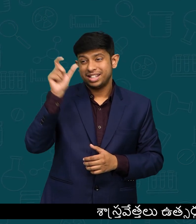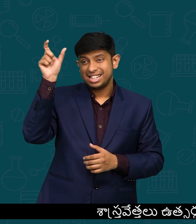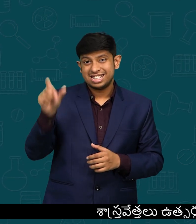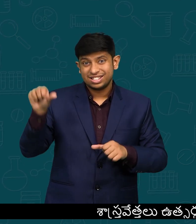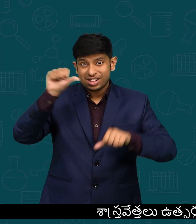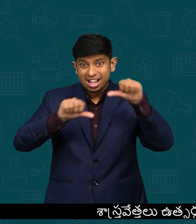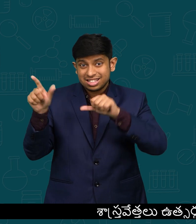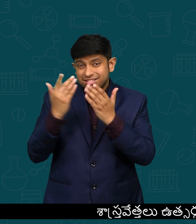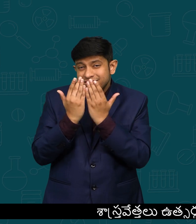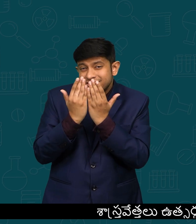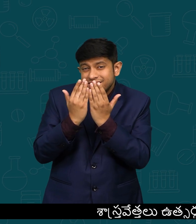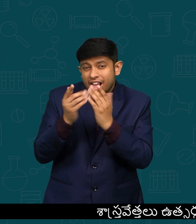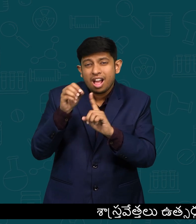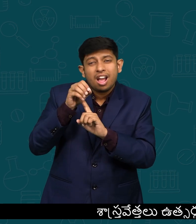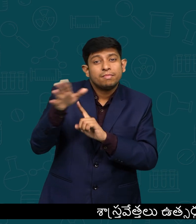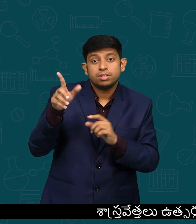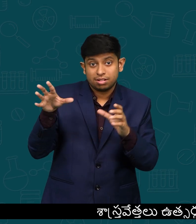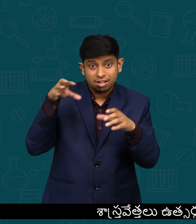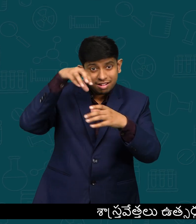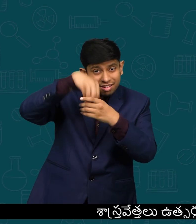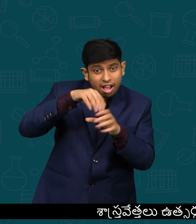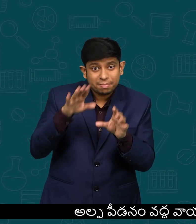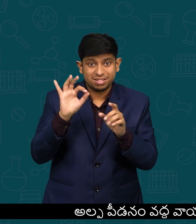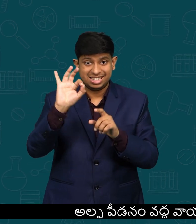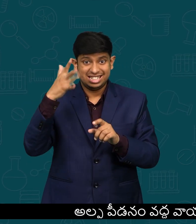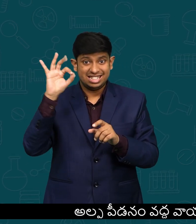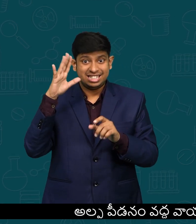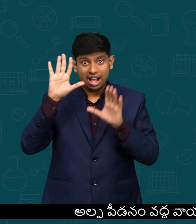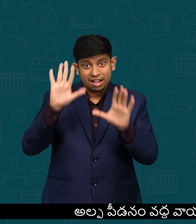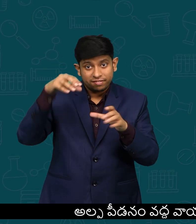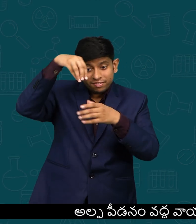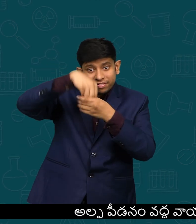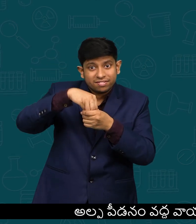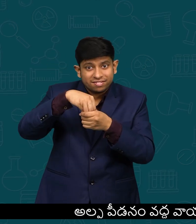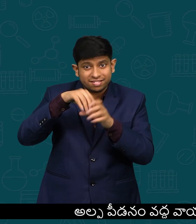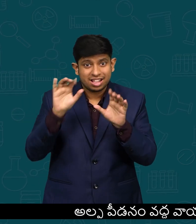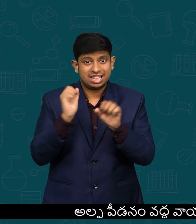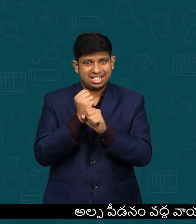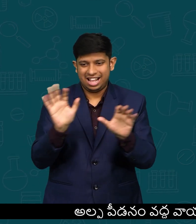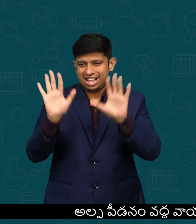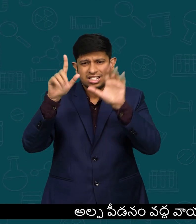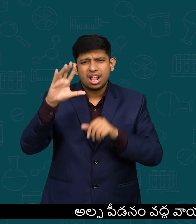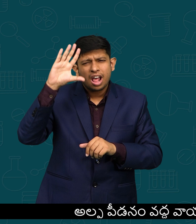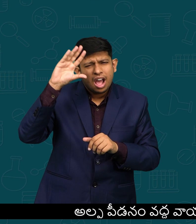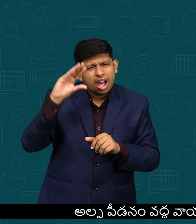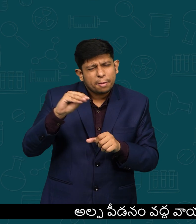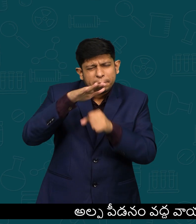శాస్త్రవేత్తలు ఉత్సర్గ గొట్టాలను ఉపయోగించి అల్పపీడనం వద్ద వాయువులకు విద్యుత్